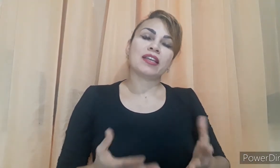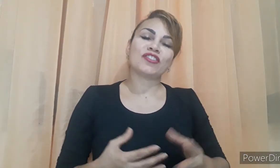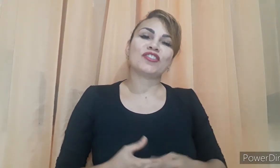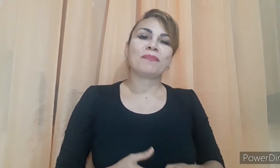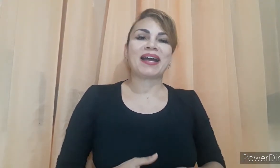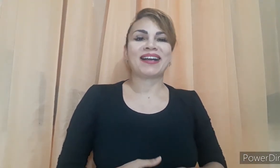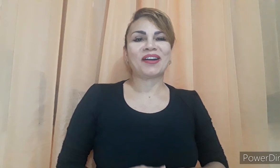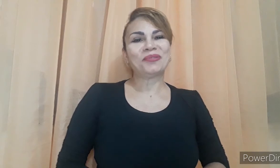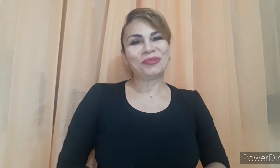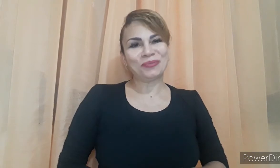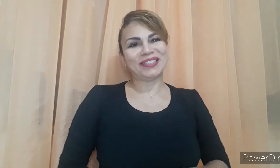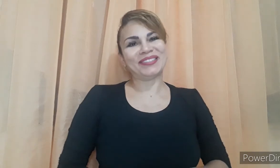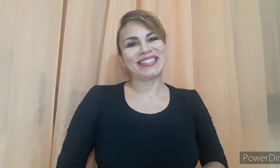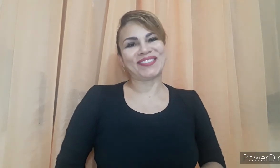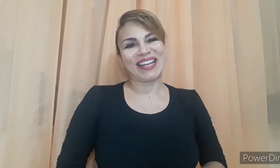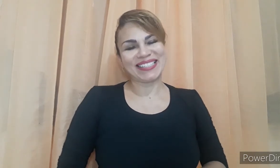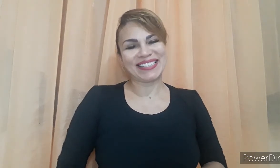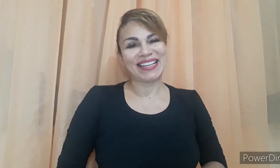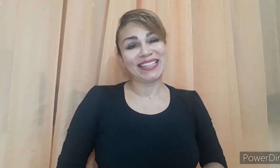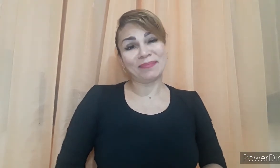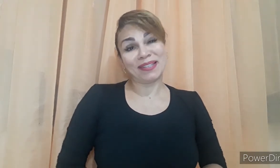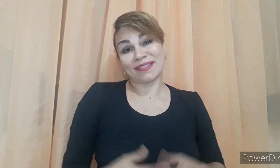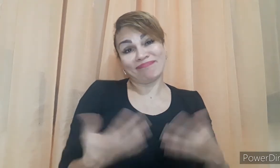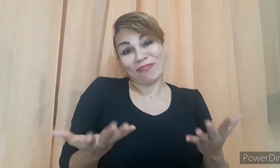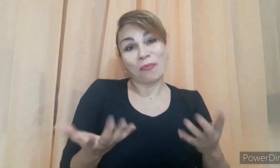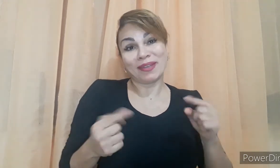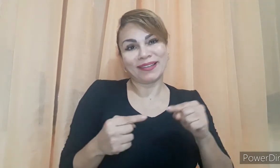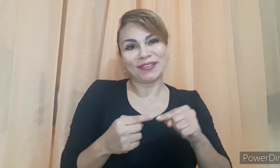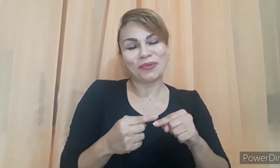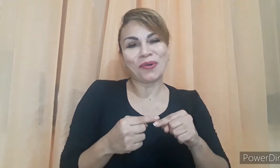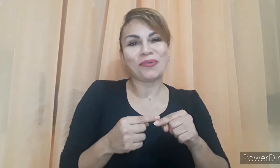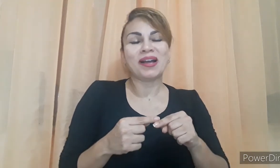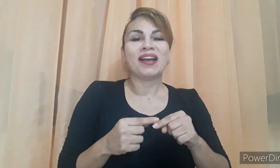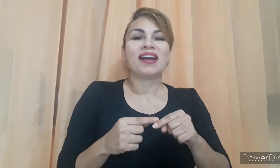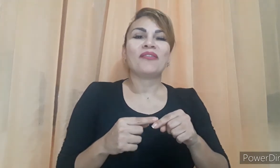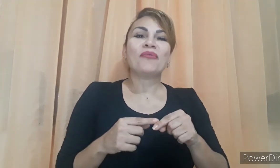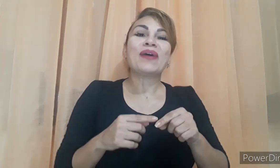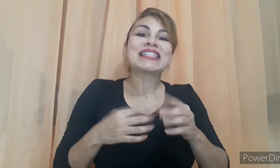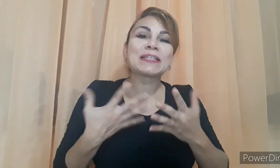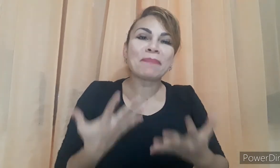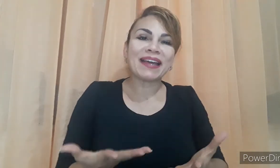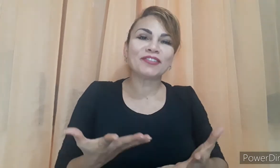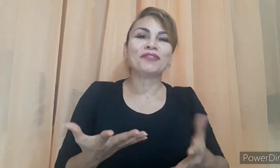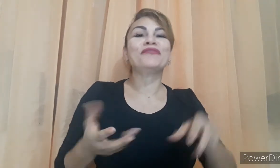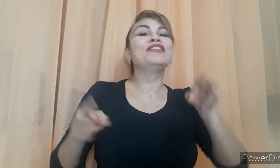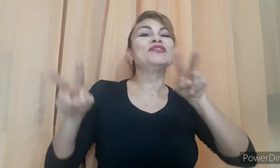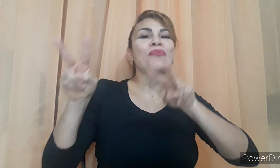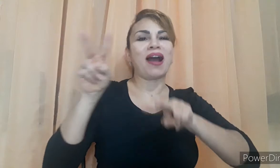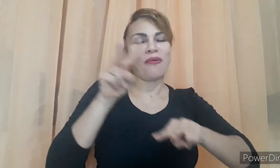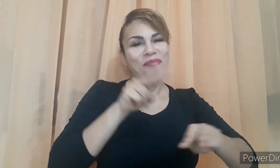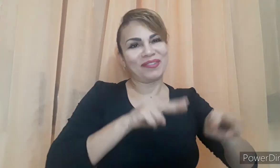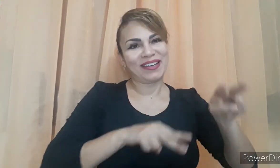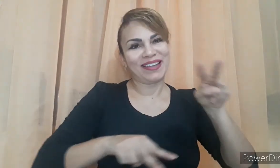gente marca o número nas frases da Libras, combinando com o aspecto visual, né?